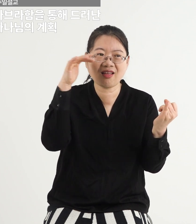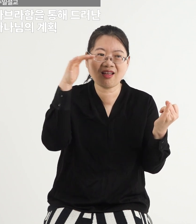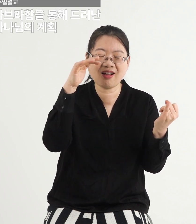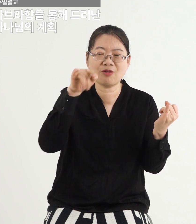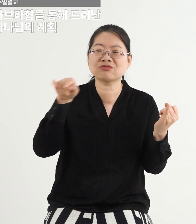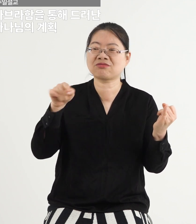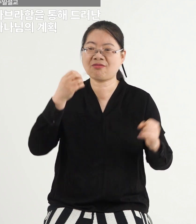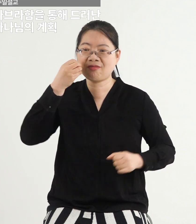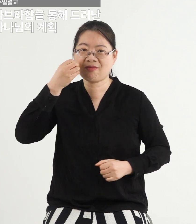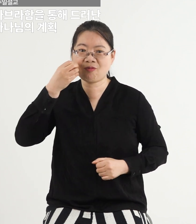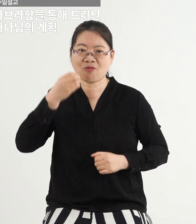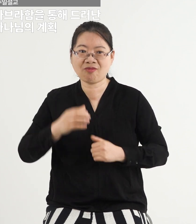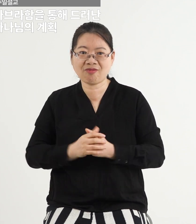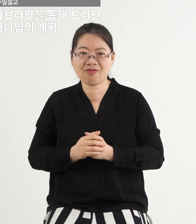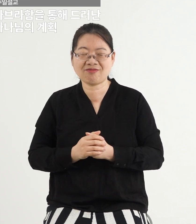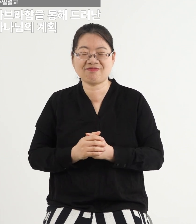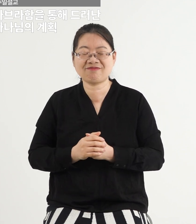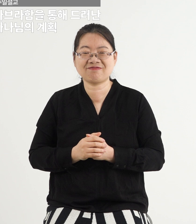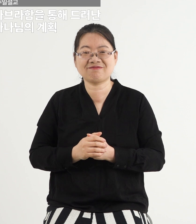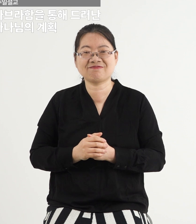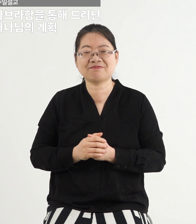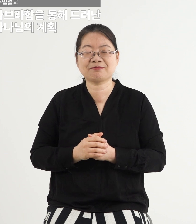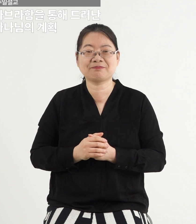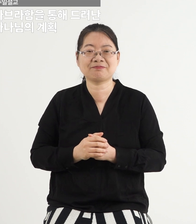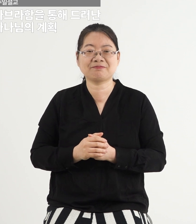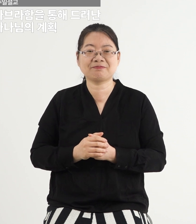거죠. 그러니까